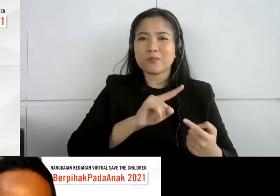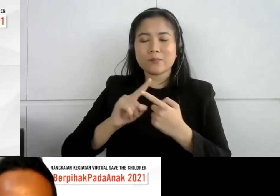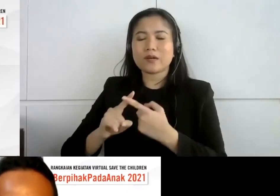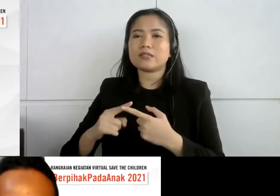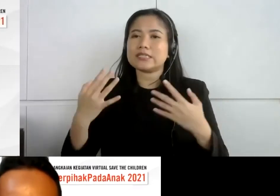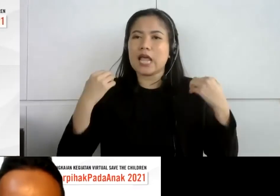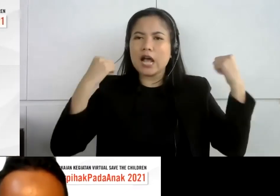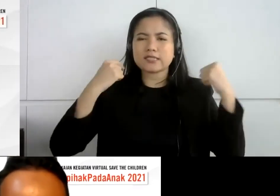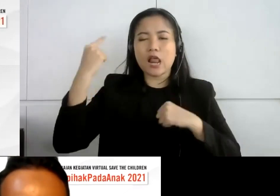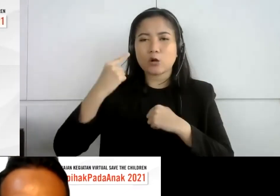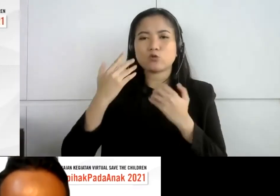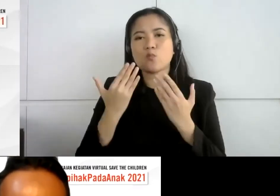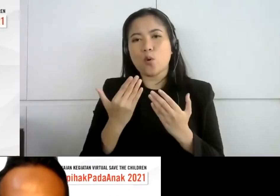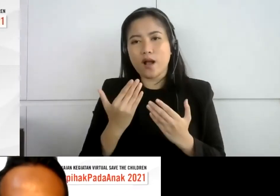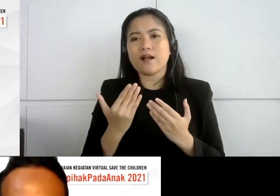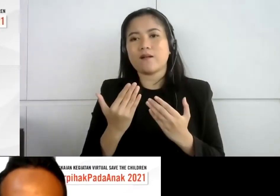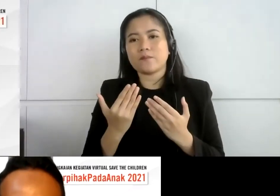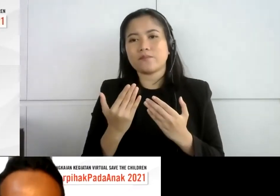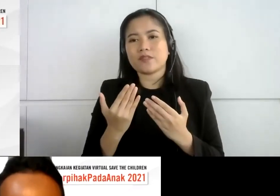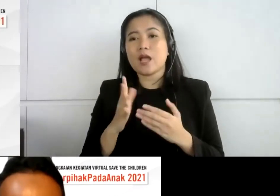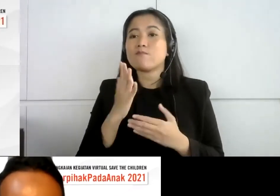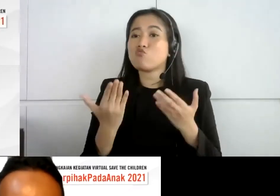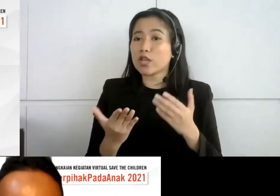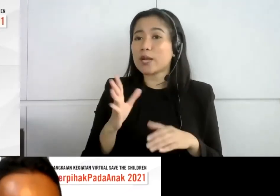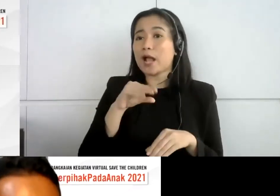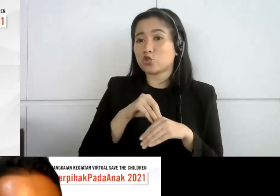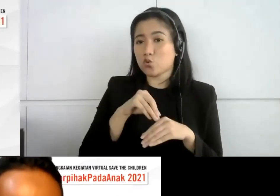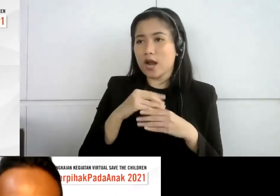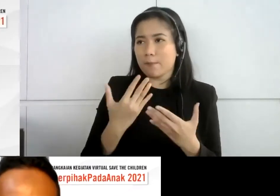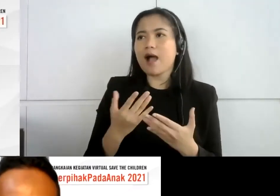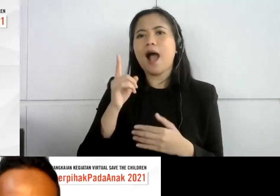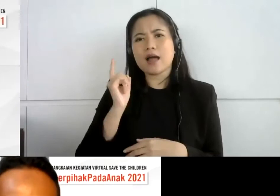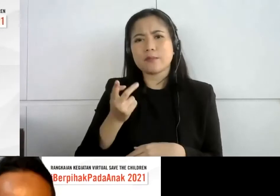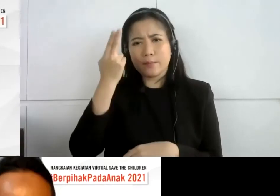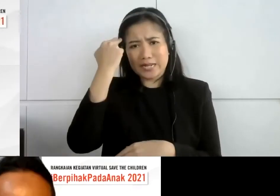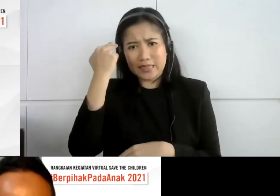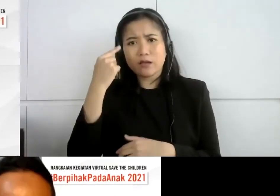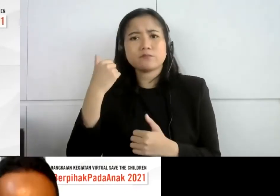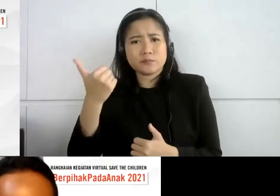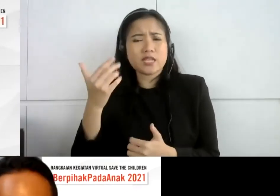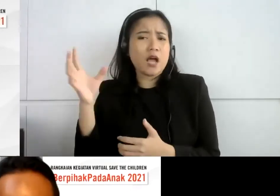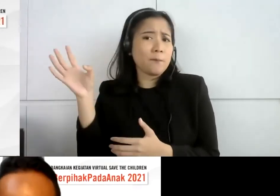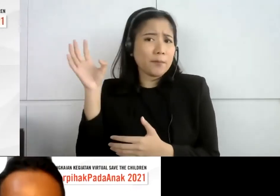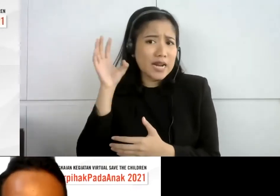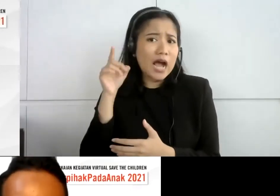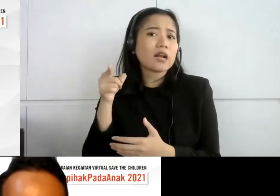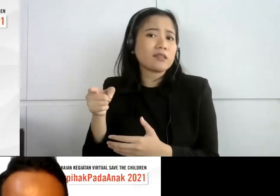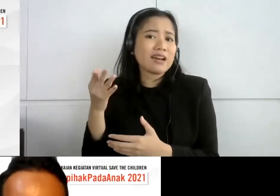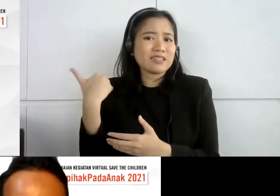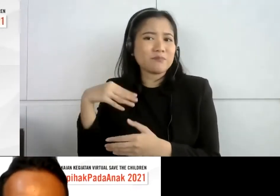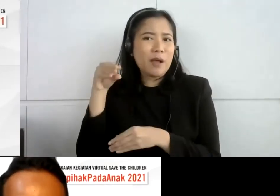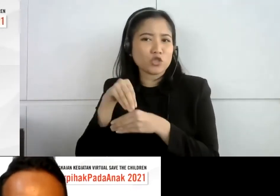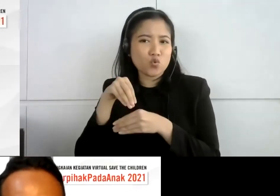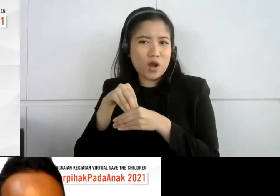ya. Soal masukannya nanti mungkin ada pemangku kebijakan yang bisa mendengarkan suara dari Bu Nurfadilah dan memberikan langkah atau